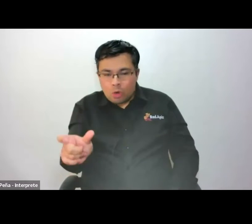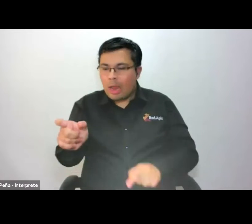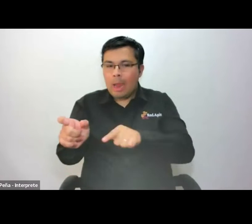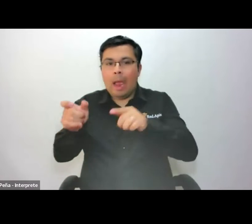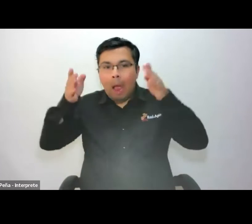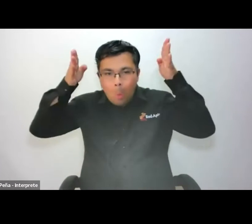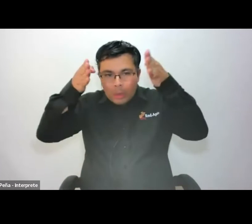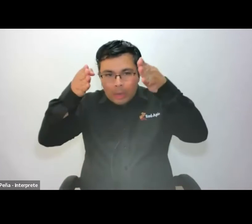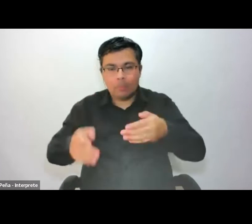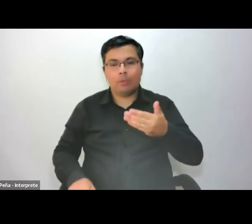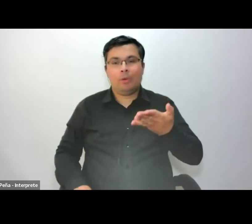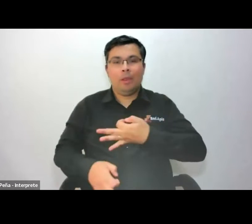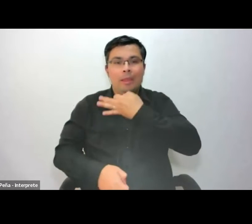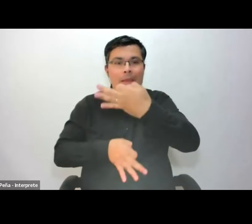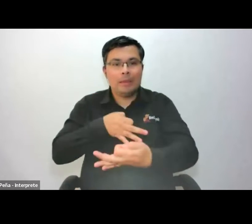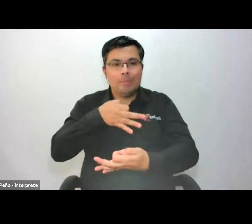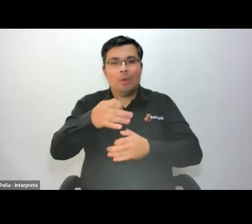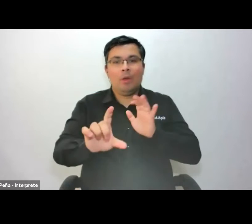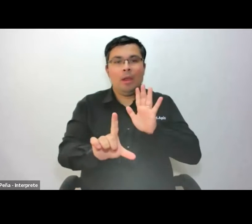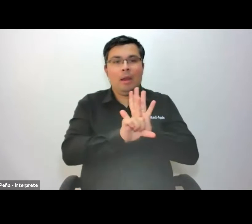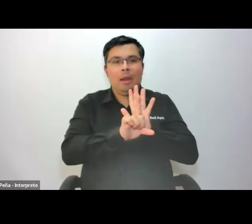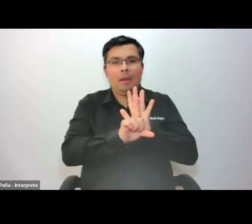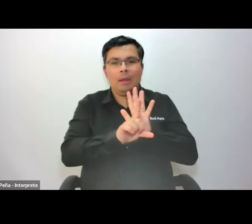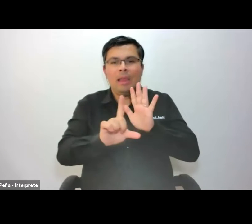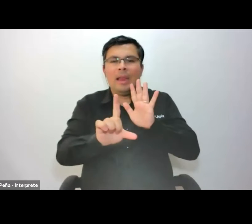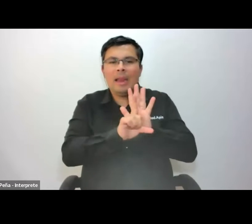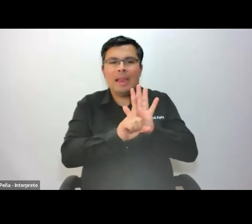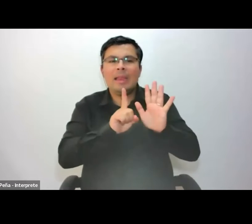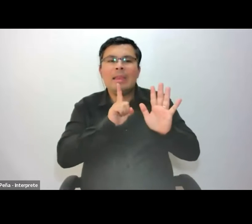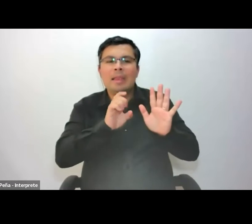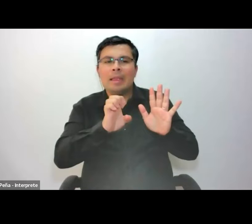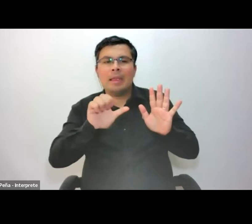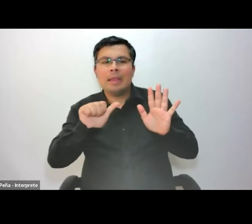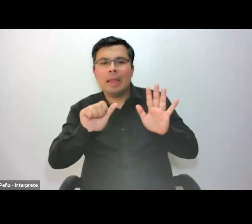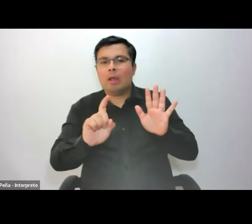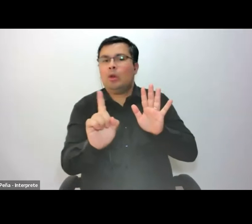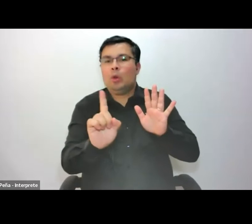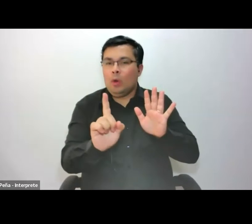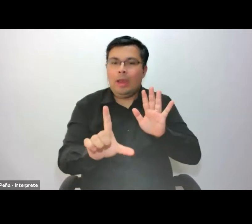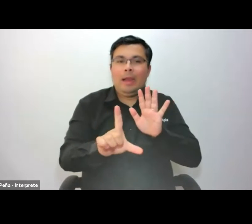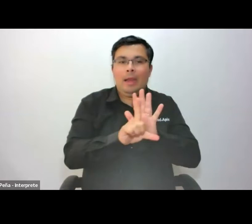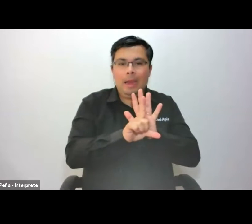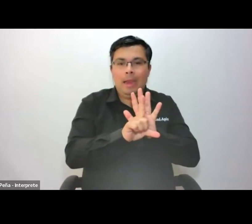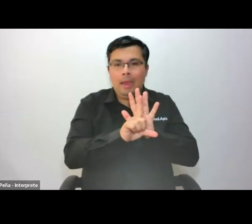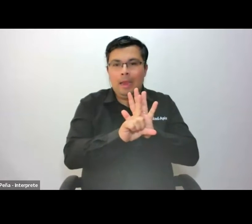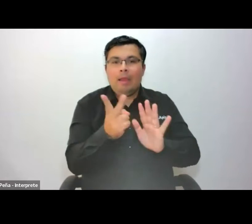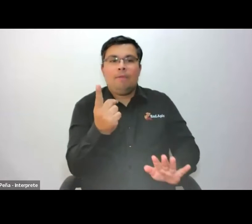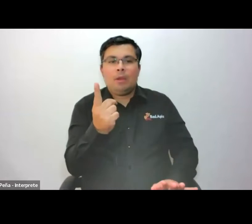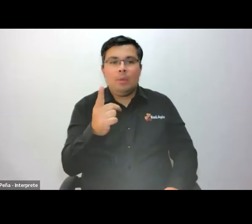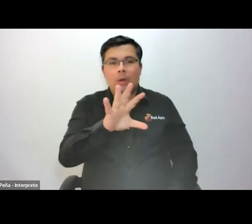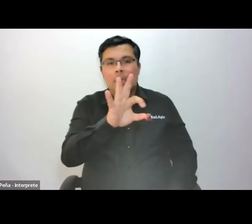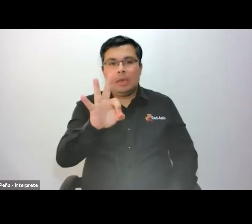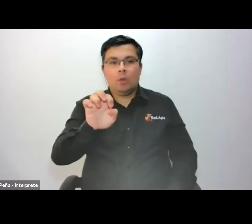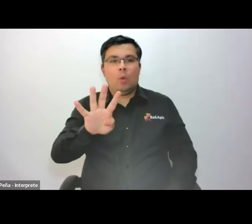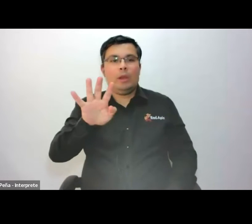ley en educación, tampoco hablamos de ley TEA, en educación hablamos de ley 21.545 o ley de autismo